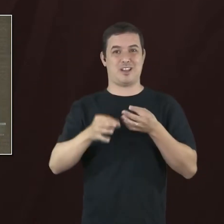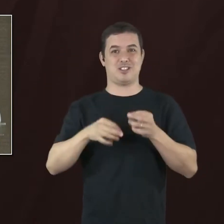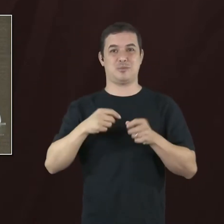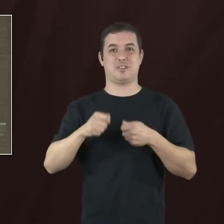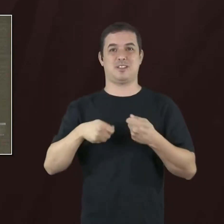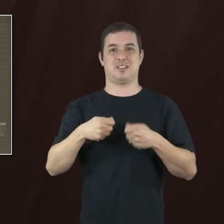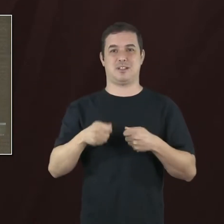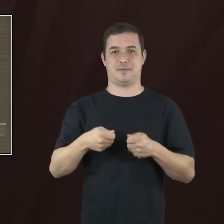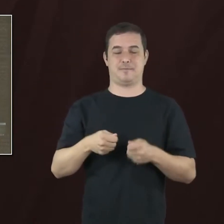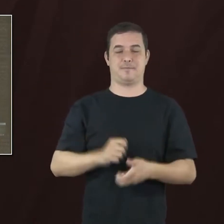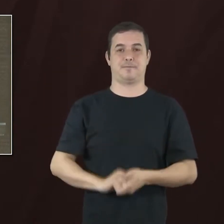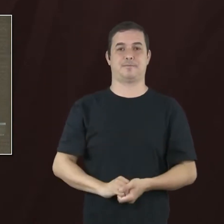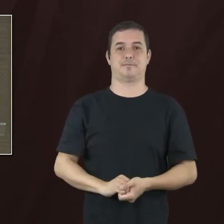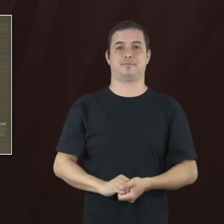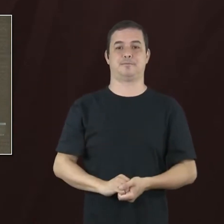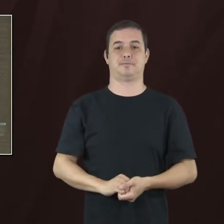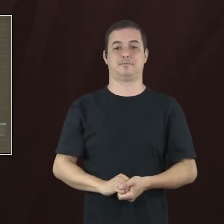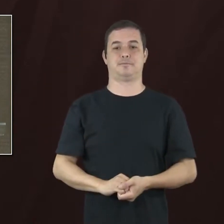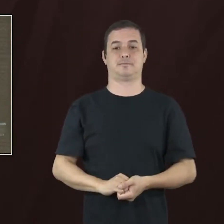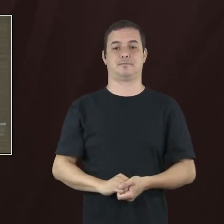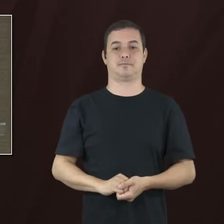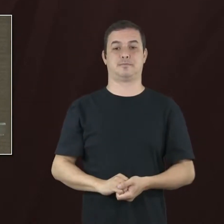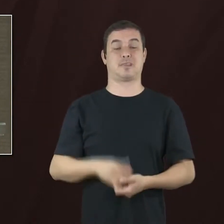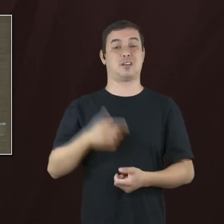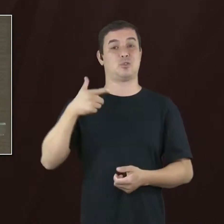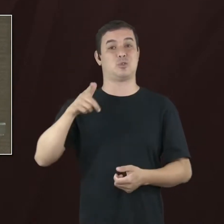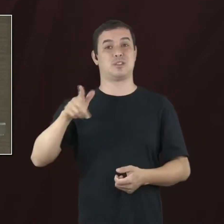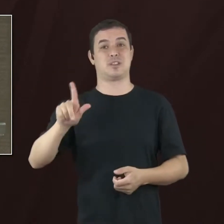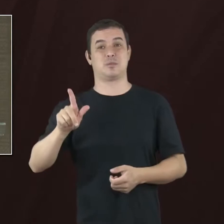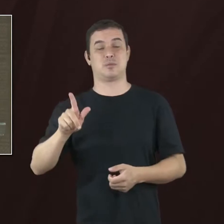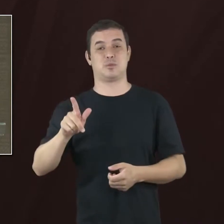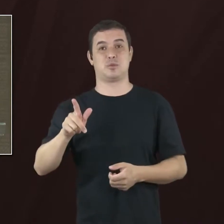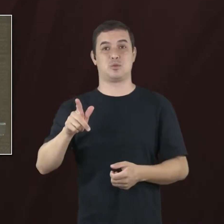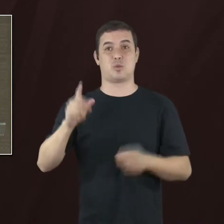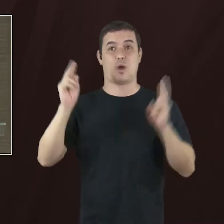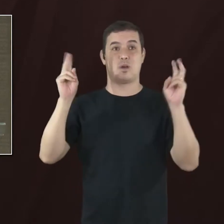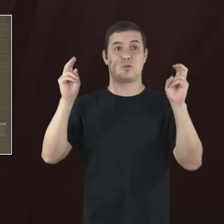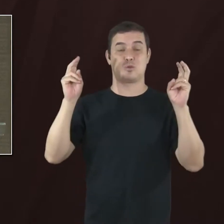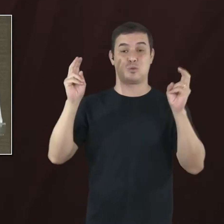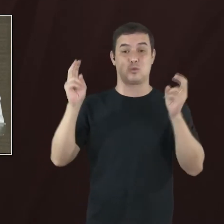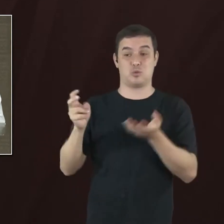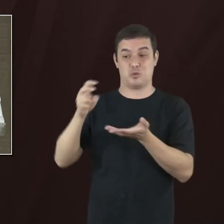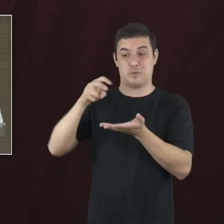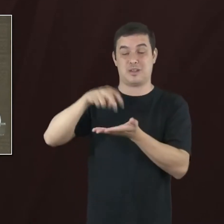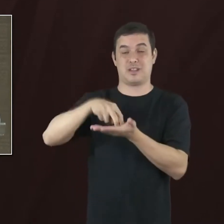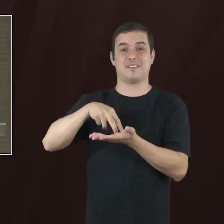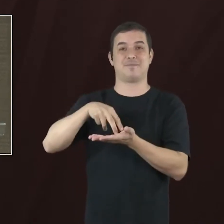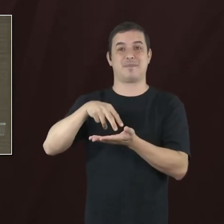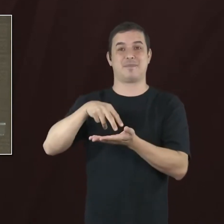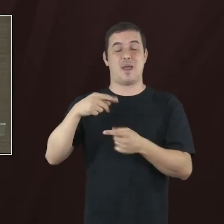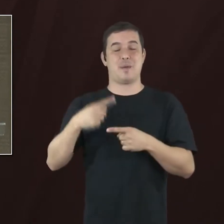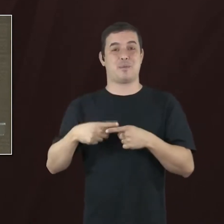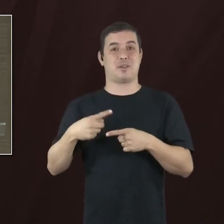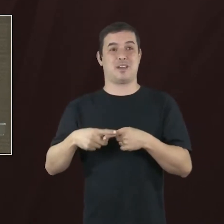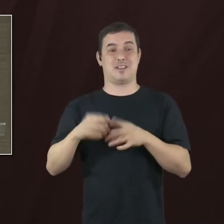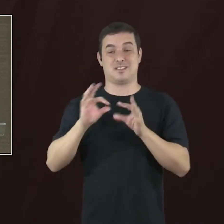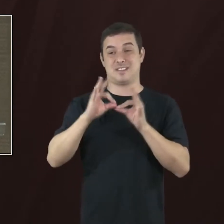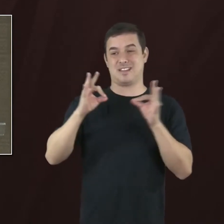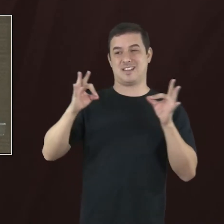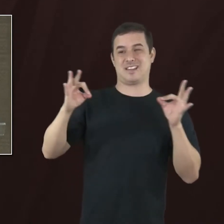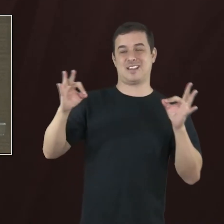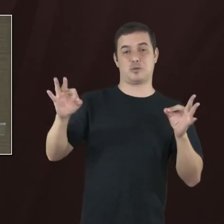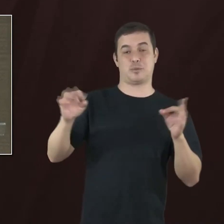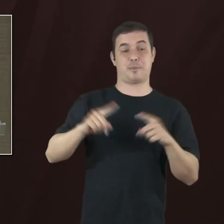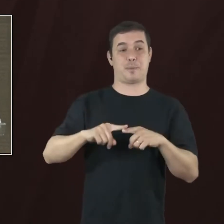E nós não conseguimos concluir totalmente o assunto desta manhã, que foi falado